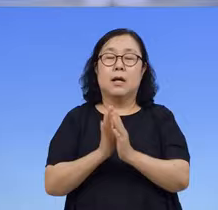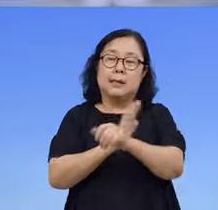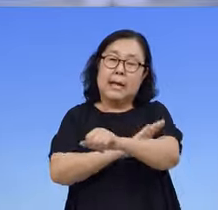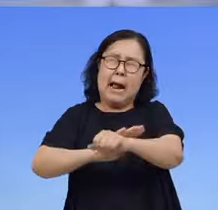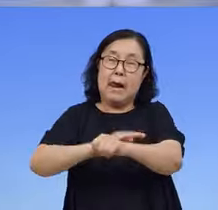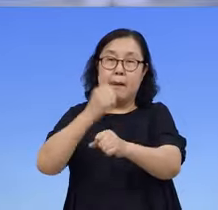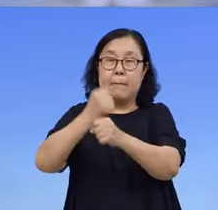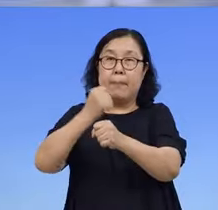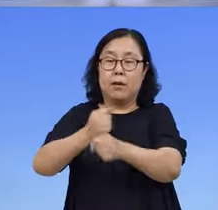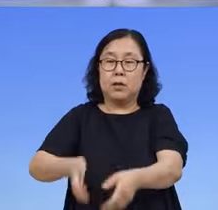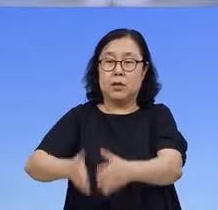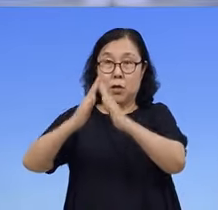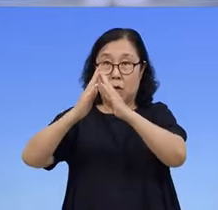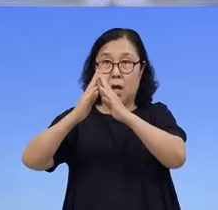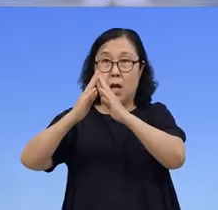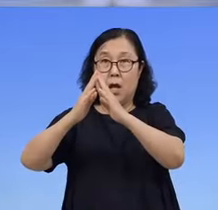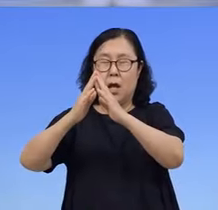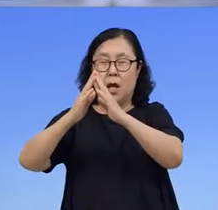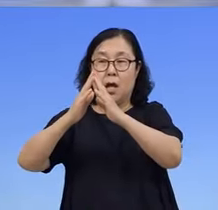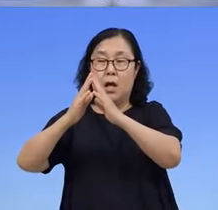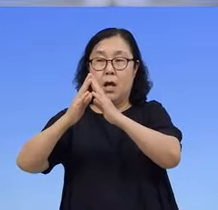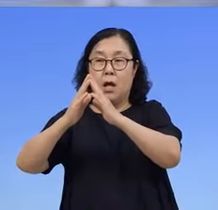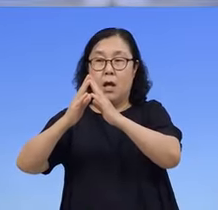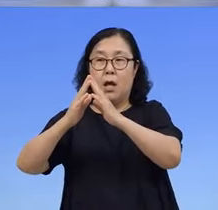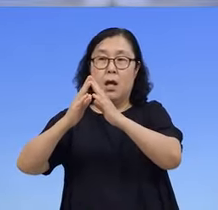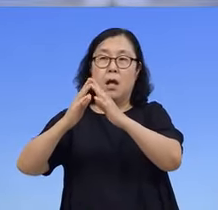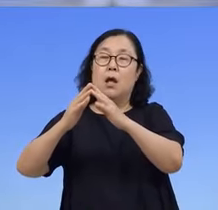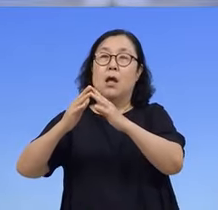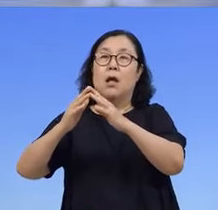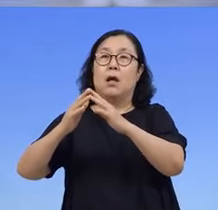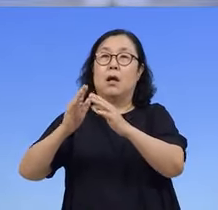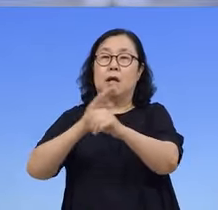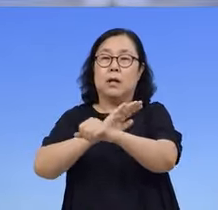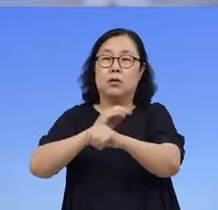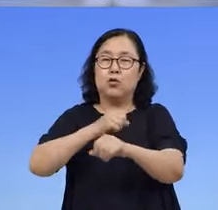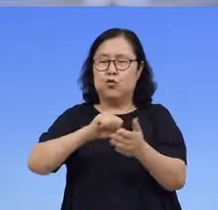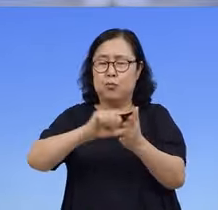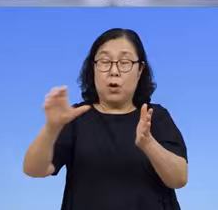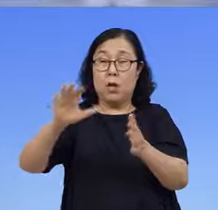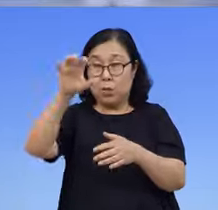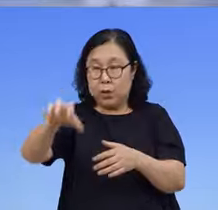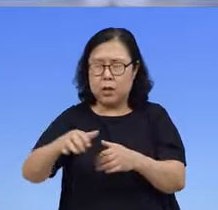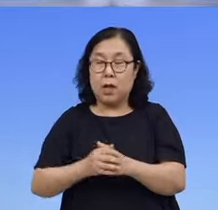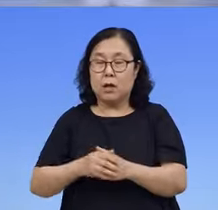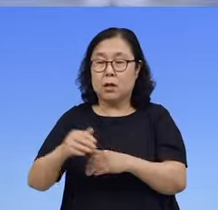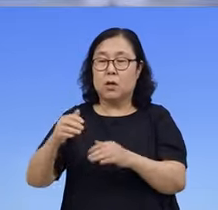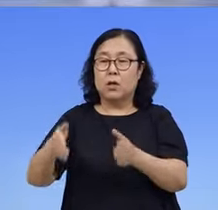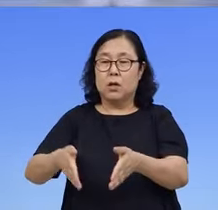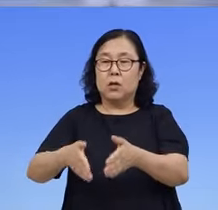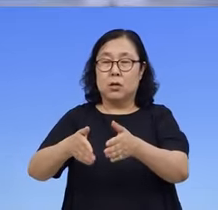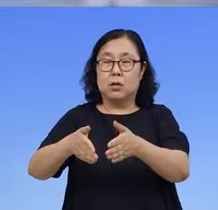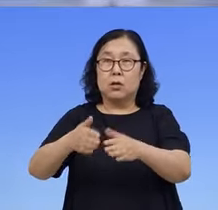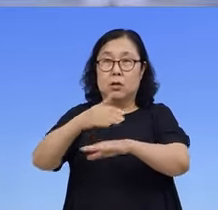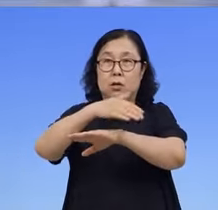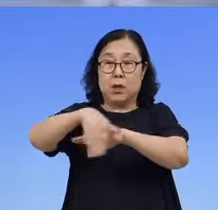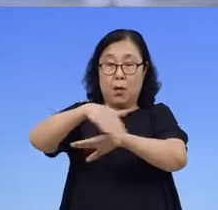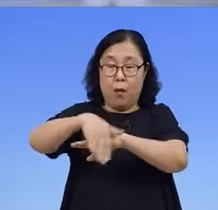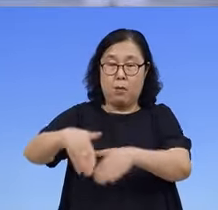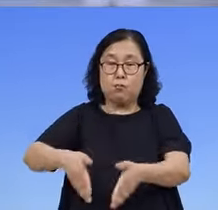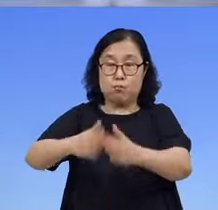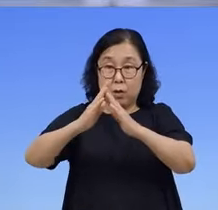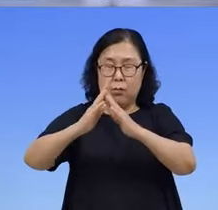잘 된, 그 건축이 잘 된 곳인데, 그 설계하신 교수님이 우리의 정신을 들으시고